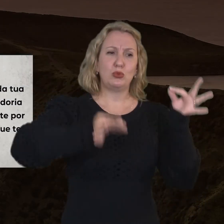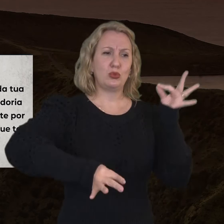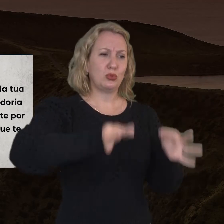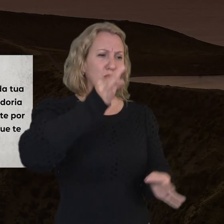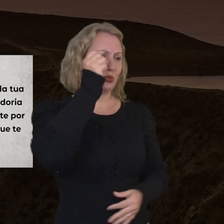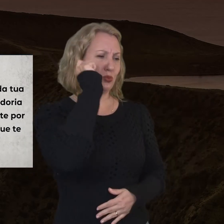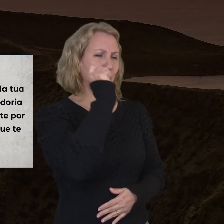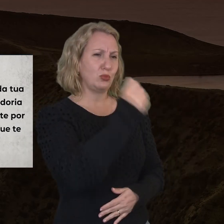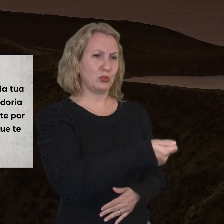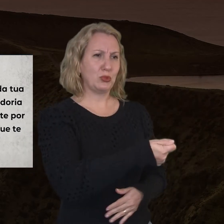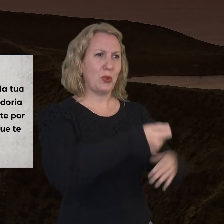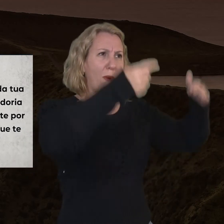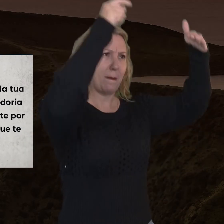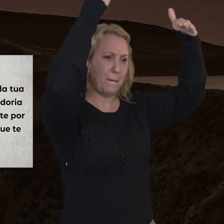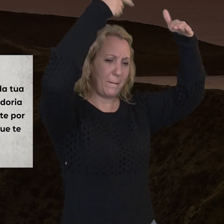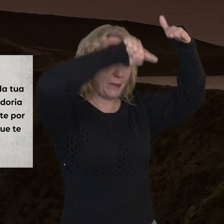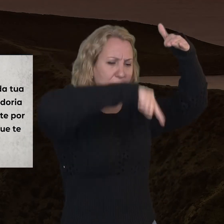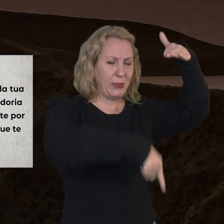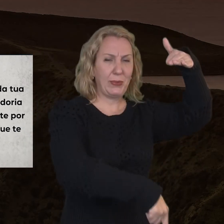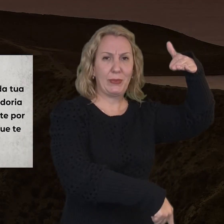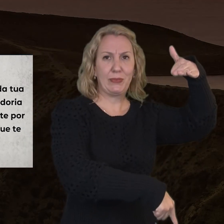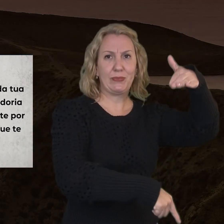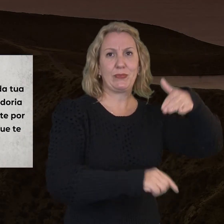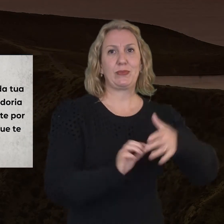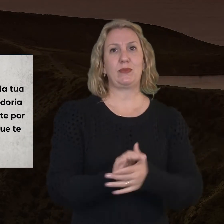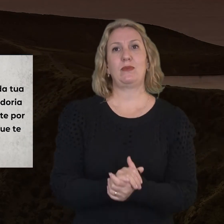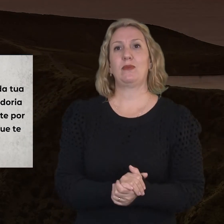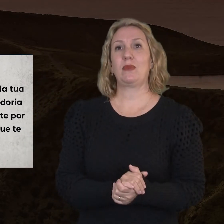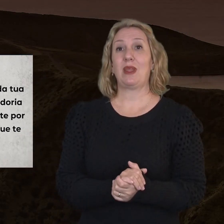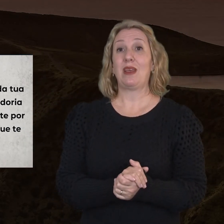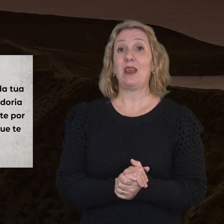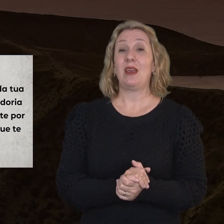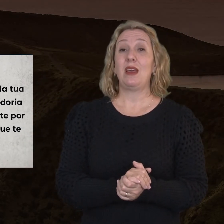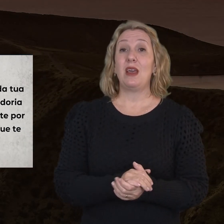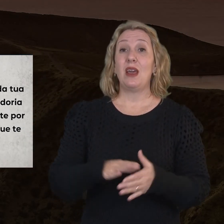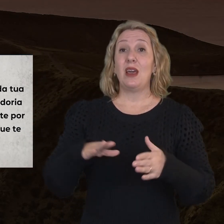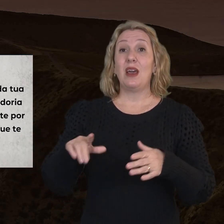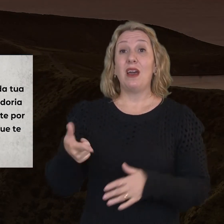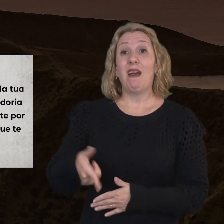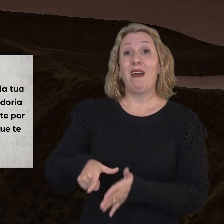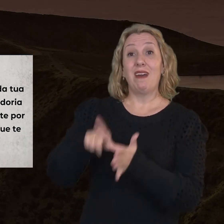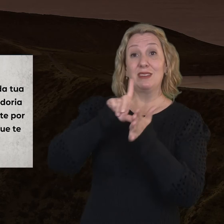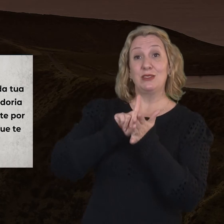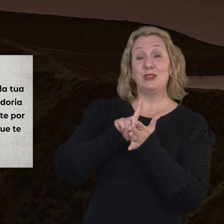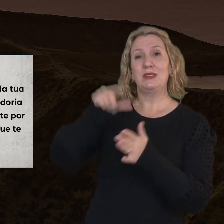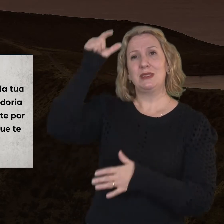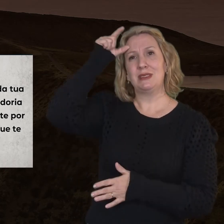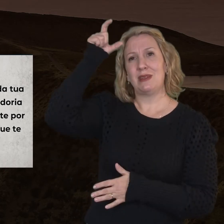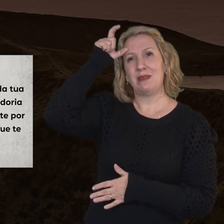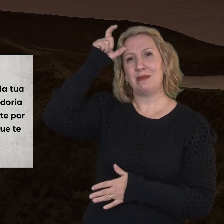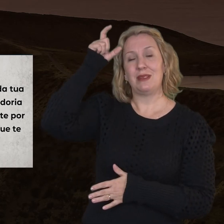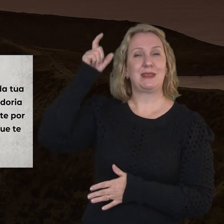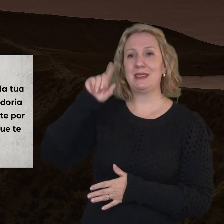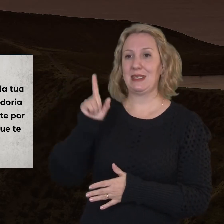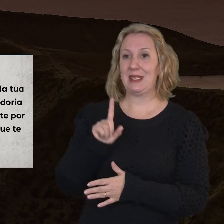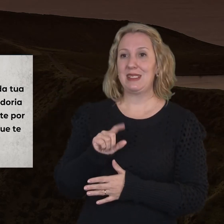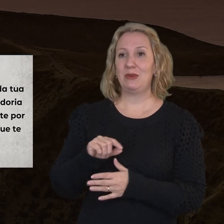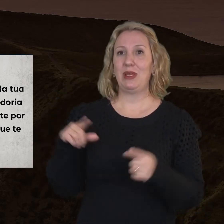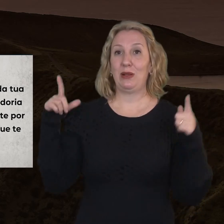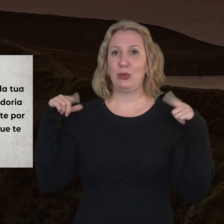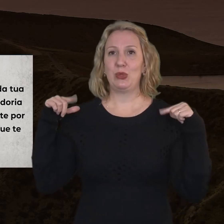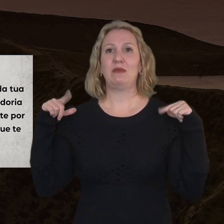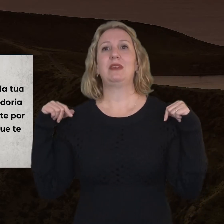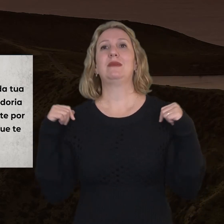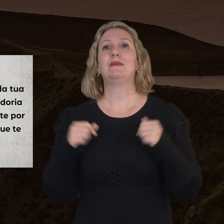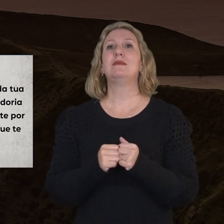que te contemplem tava lançou por terra de saiu da esfera do terceiro céu e foi lançado para terra com todas as